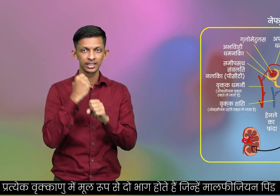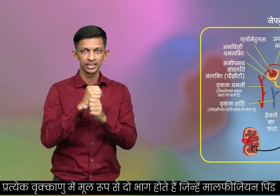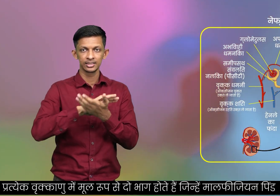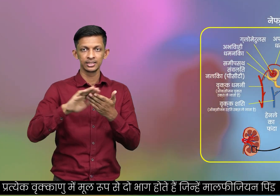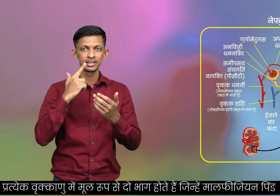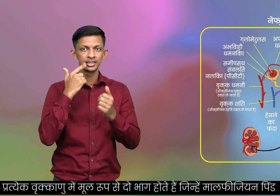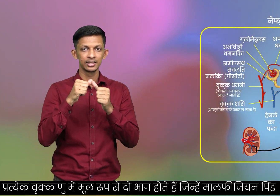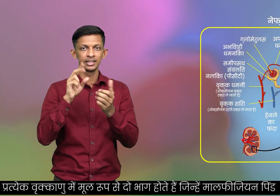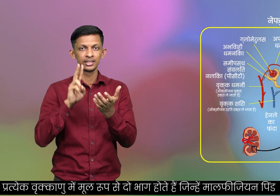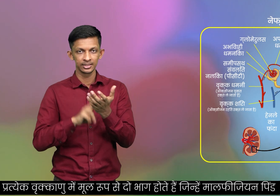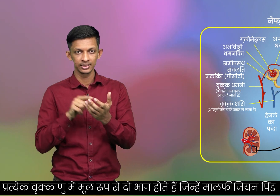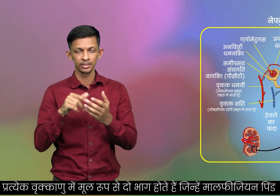कहा जाता है।